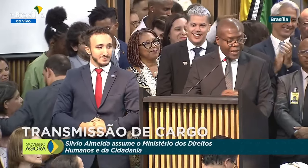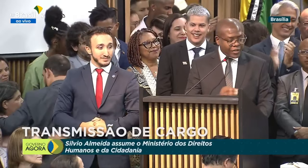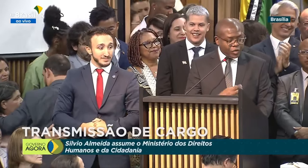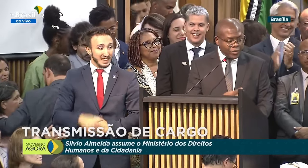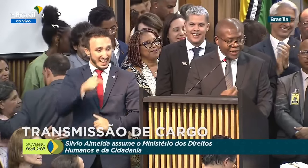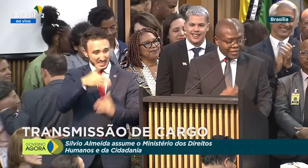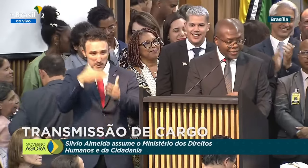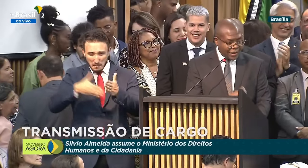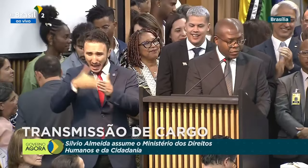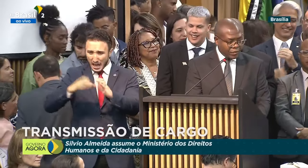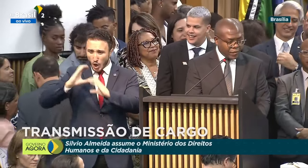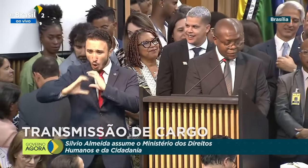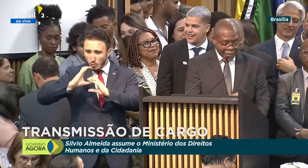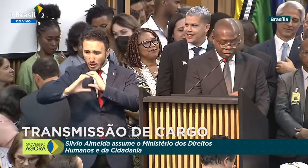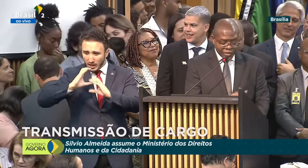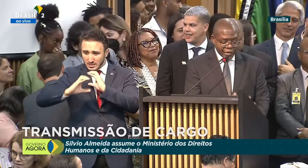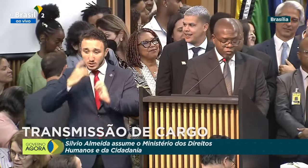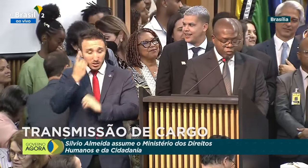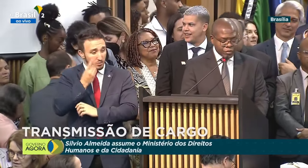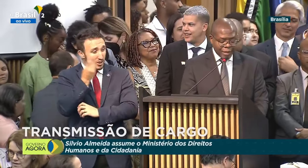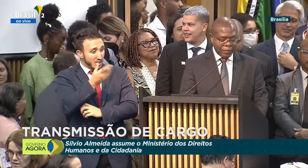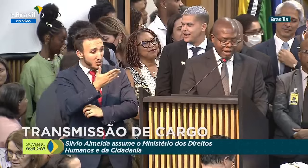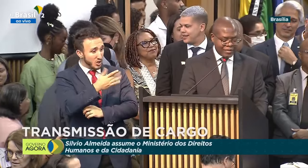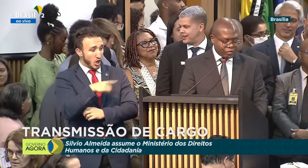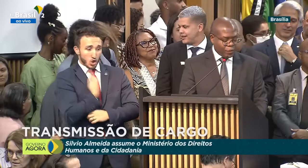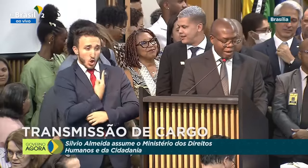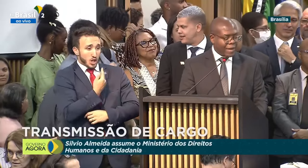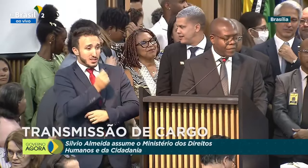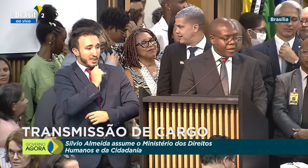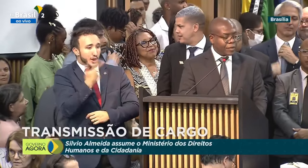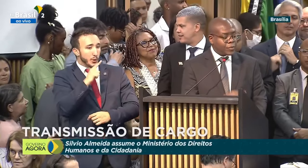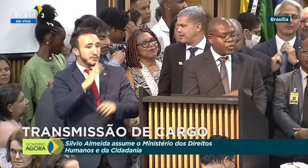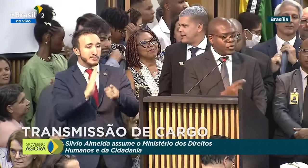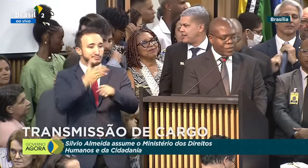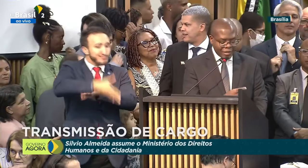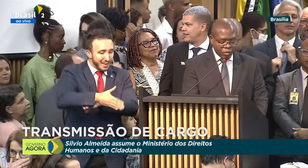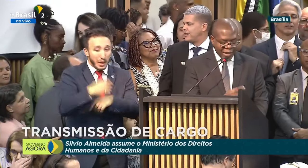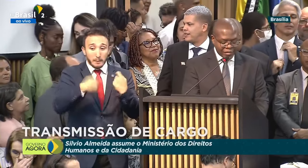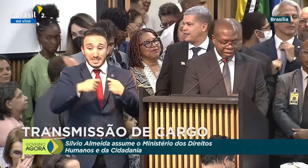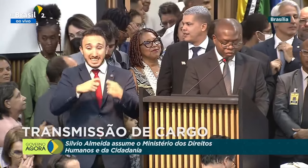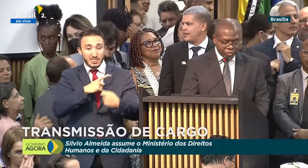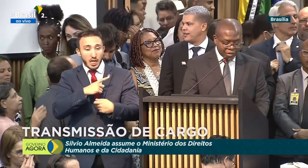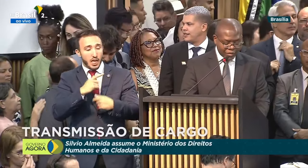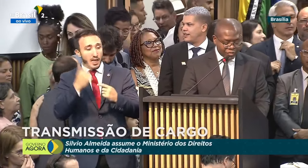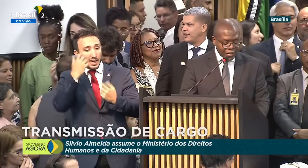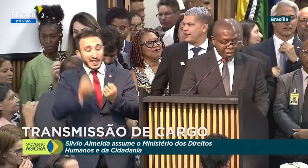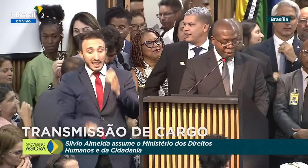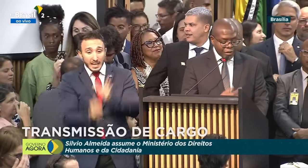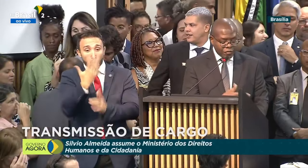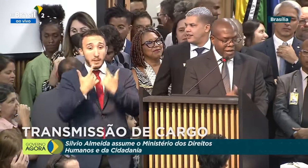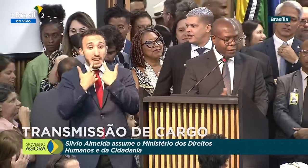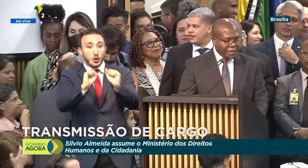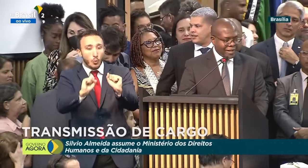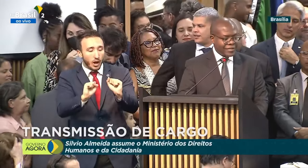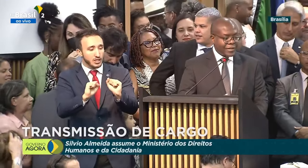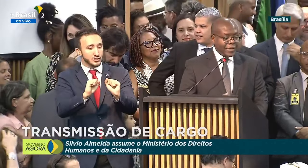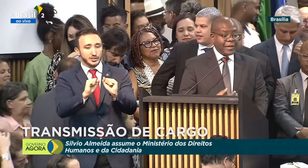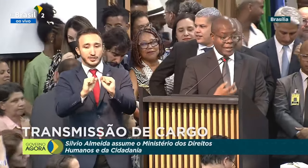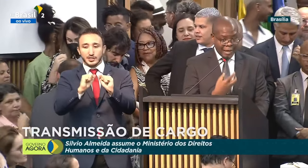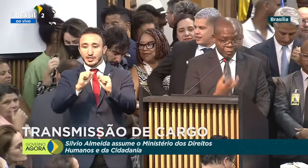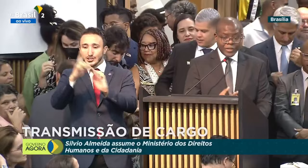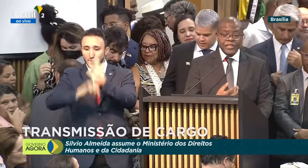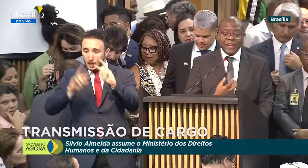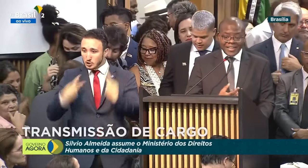Essas barreiras de comunicação Deputado que nós ainda não fomos capazes de superar nós somos construir uma linguagem Direitos Humanos que não vale apenas